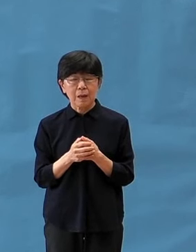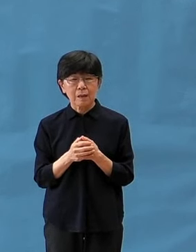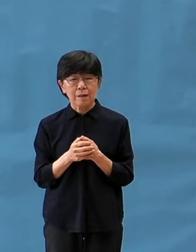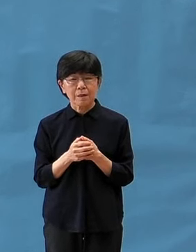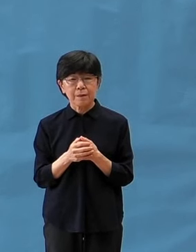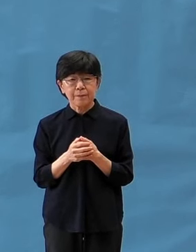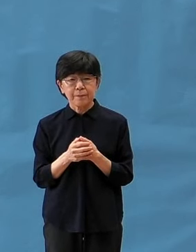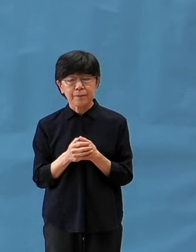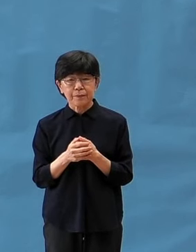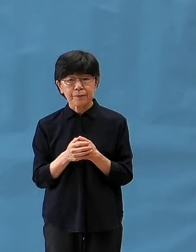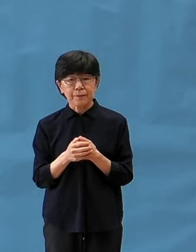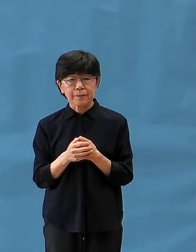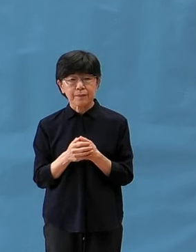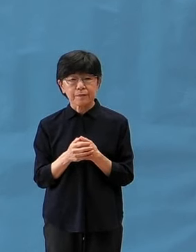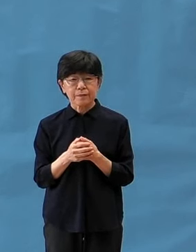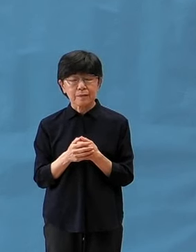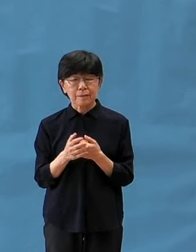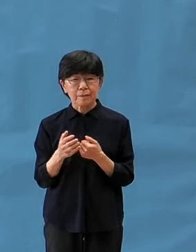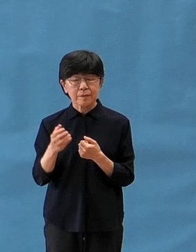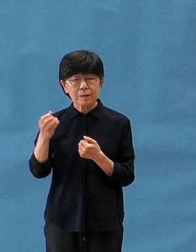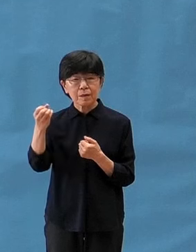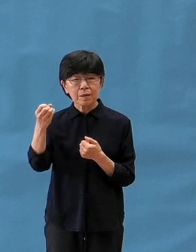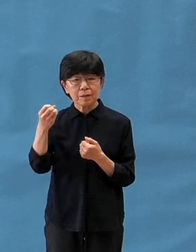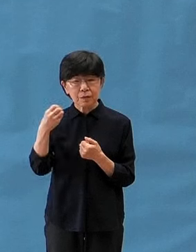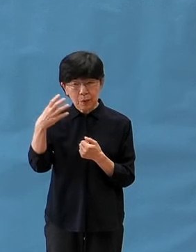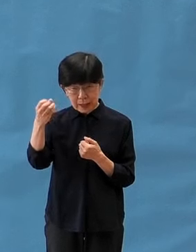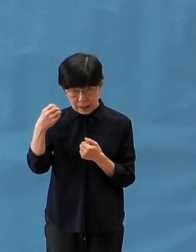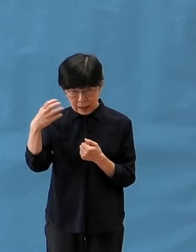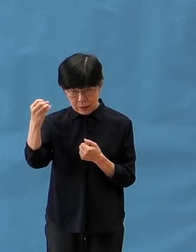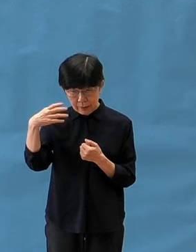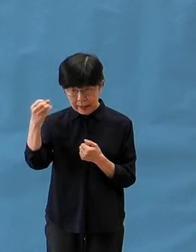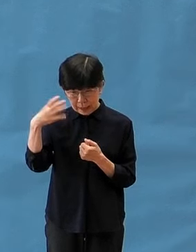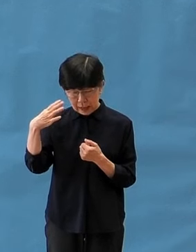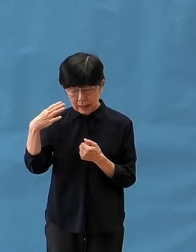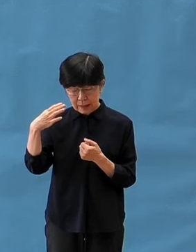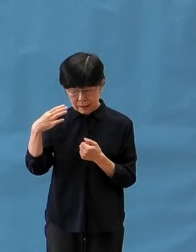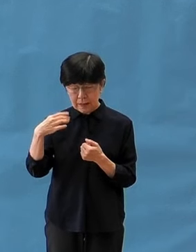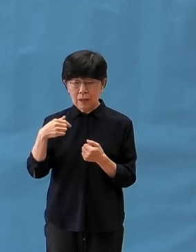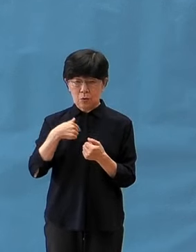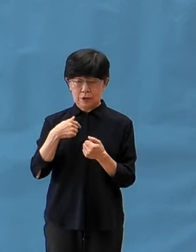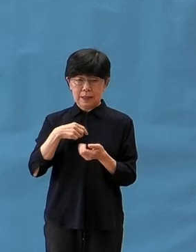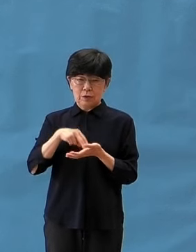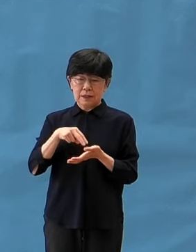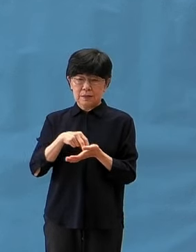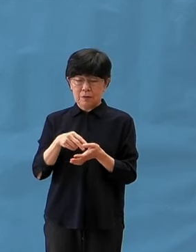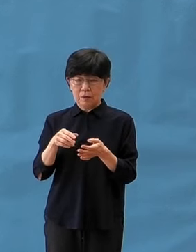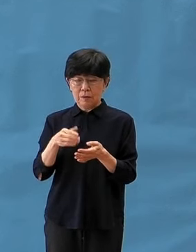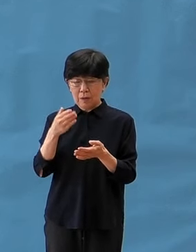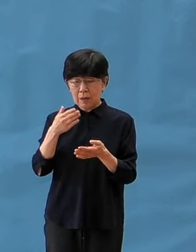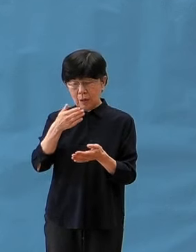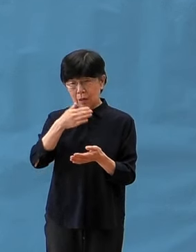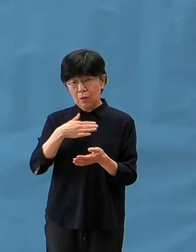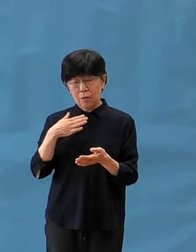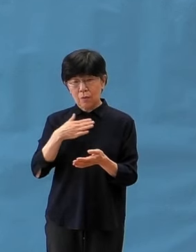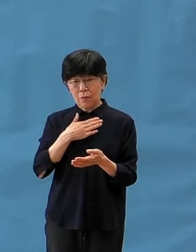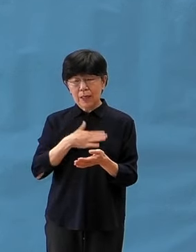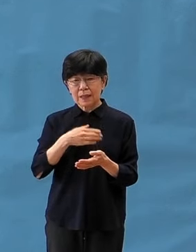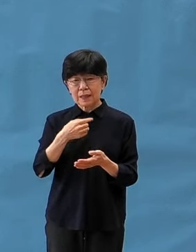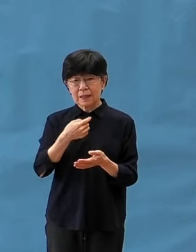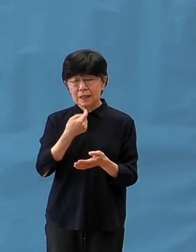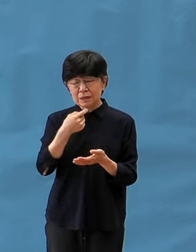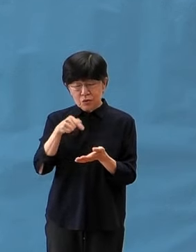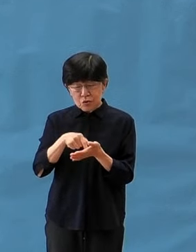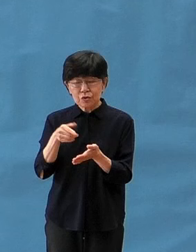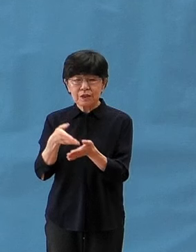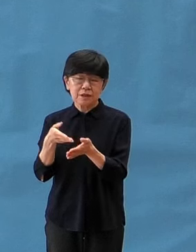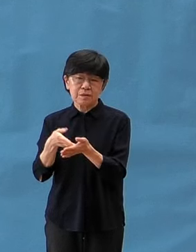言われたことの中で、きちんとこちらの立場を分かりやすく 説明しなきゃいけなかったところ、反省点も